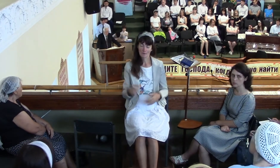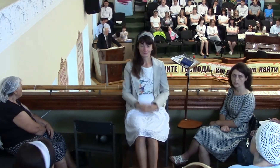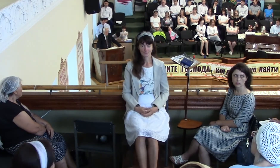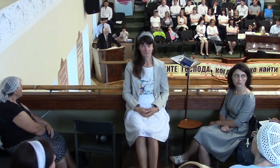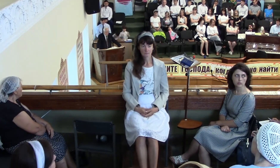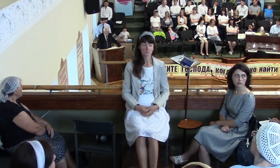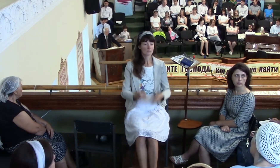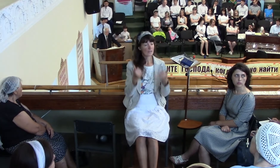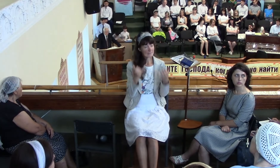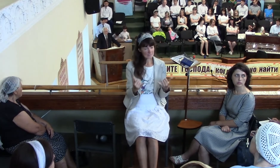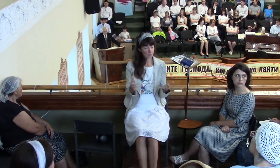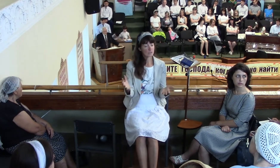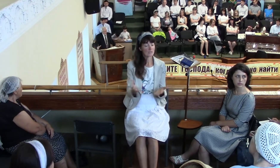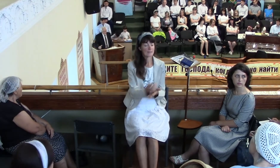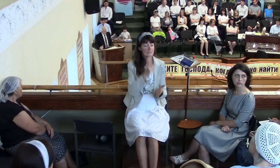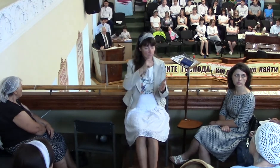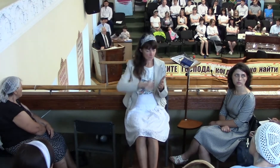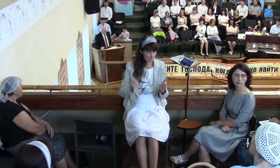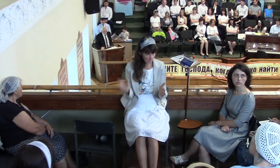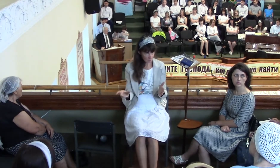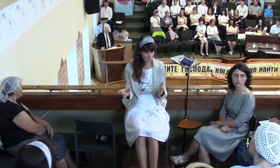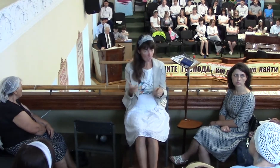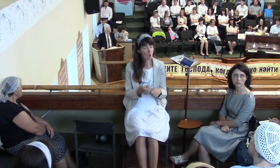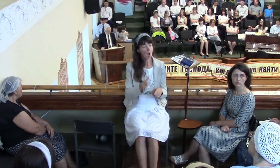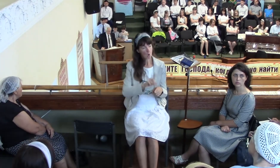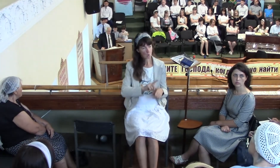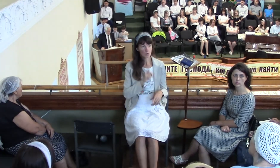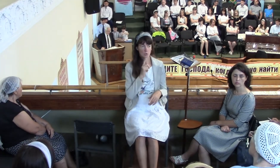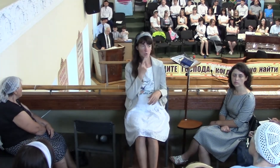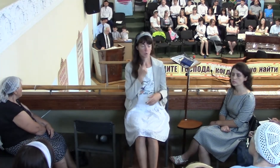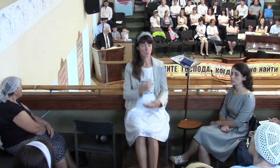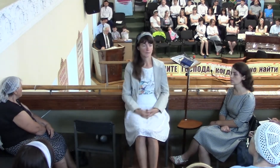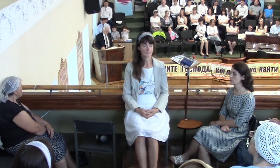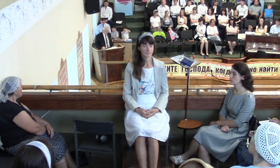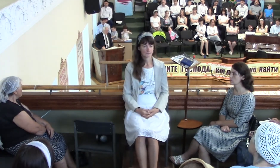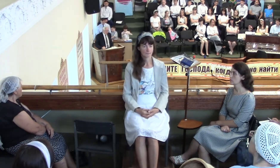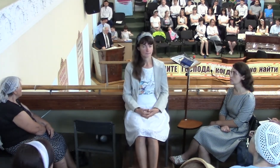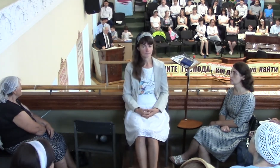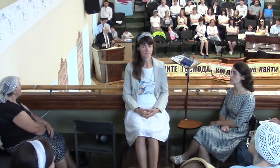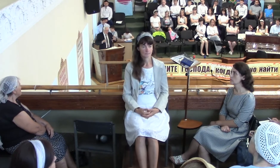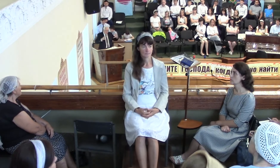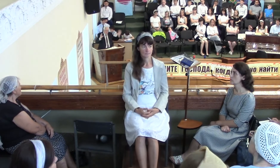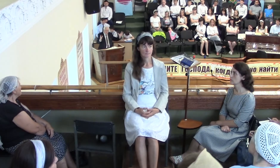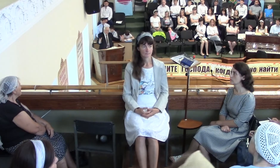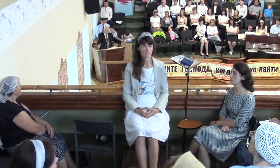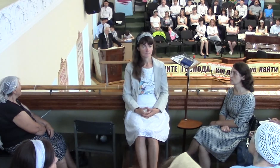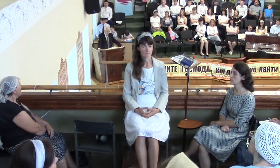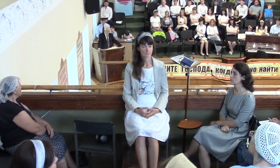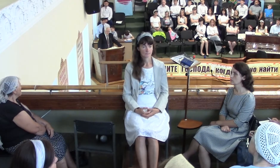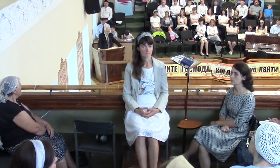трудно. Вчера позвонила сестра, жена служителя в нашей области.